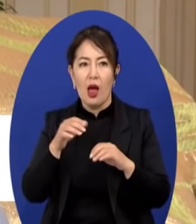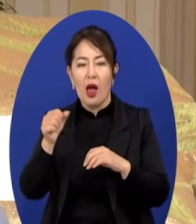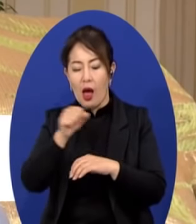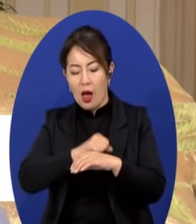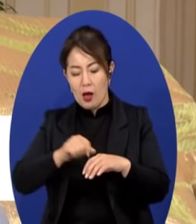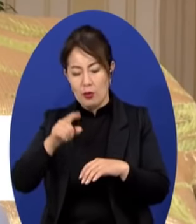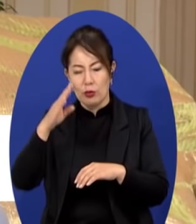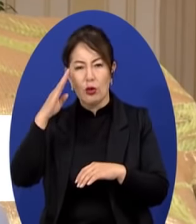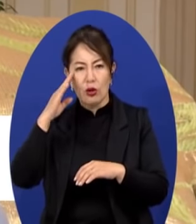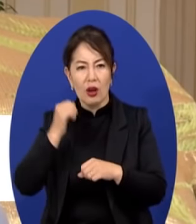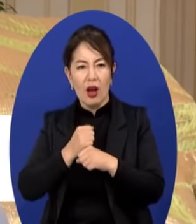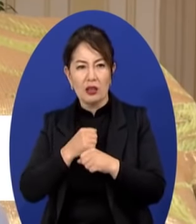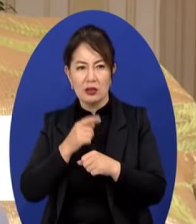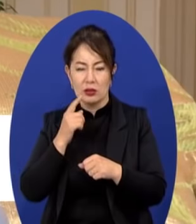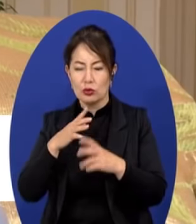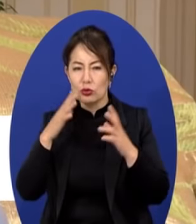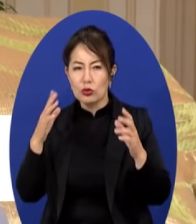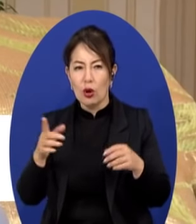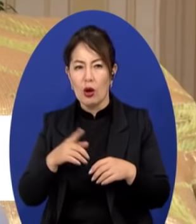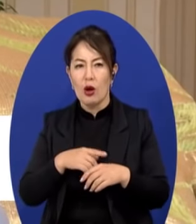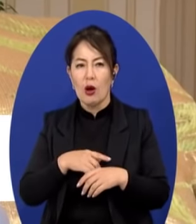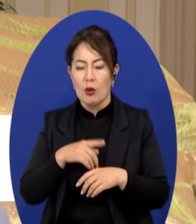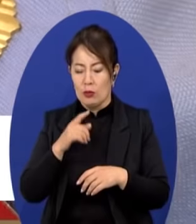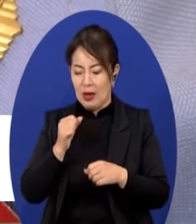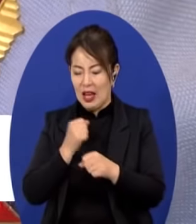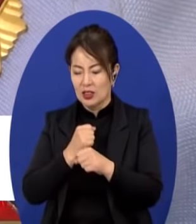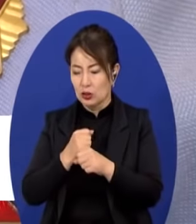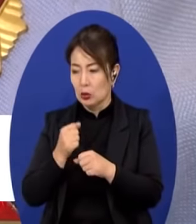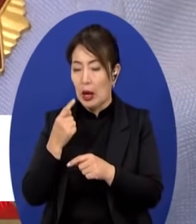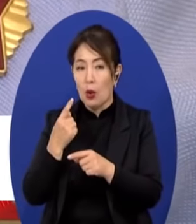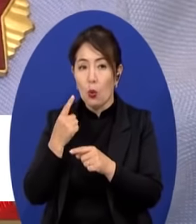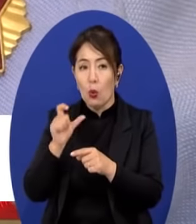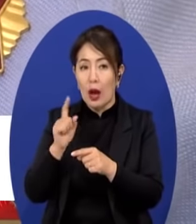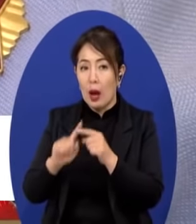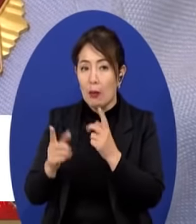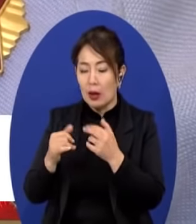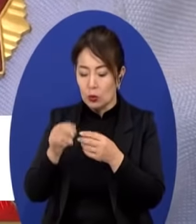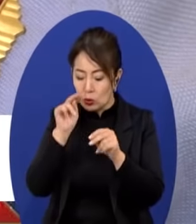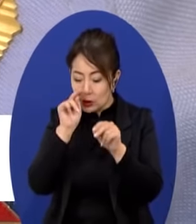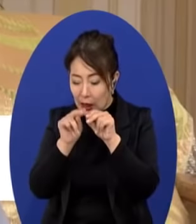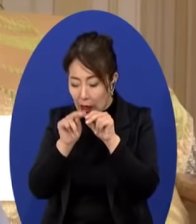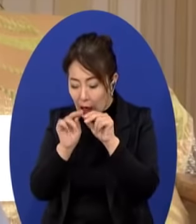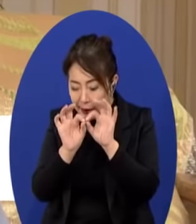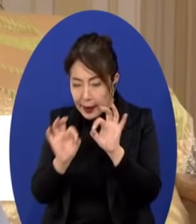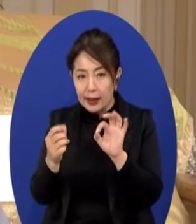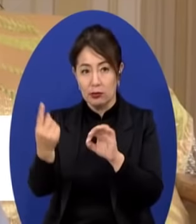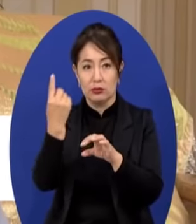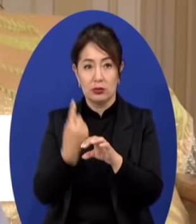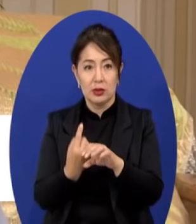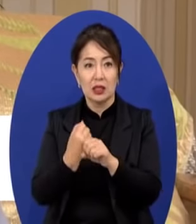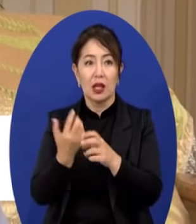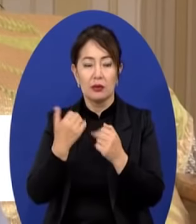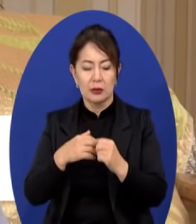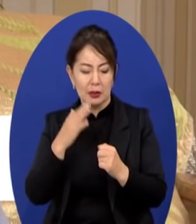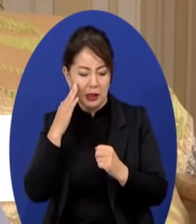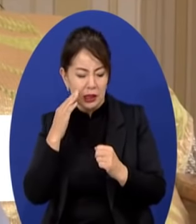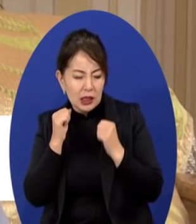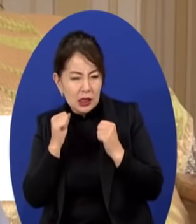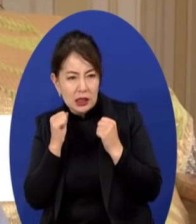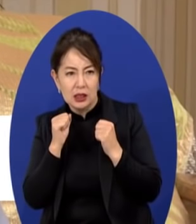говья. Тийм амар хүнийг авдаггүй тэнд чинь бас. Мэдээн олон шалгуураар авдаг юм байсан. Маш хичээнгүй,